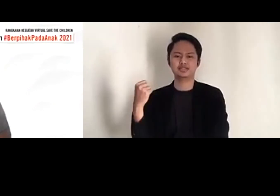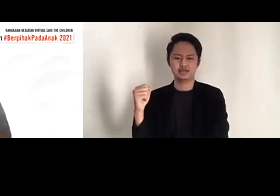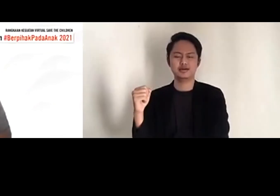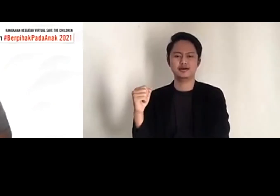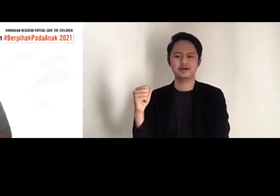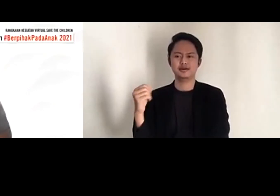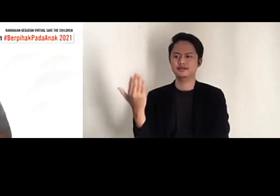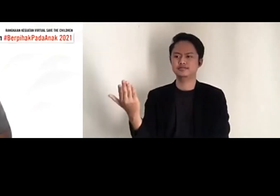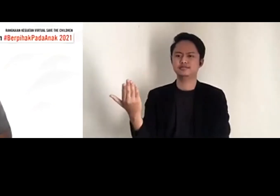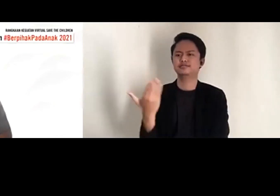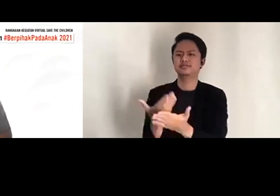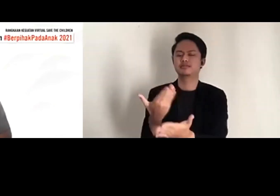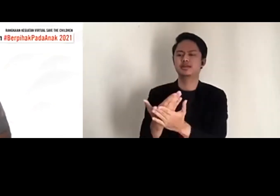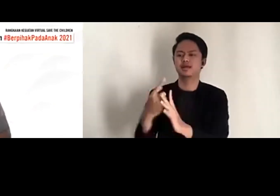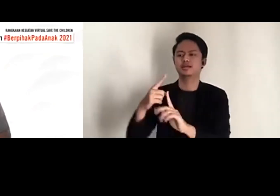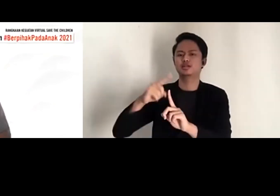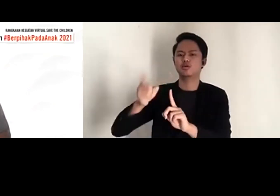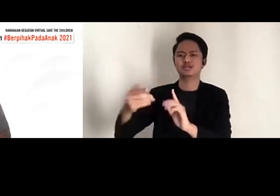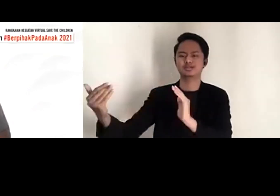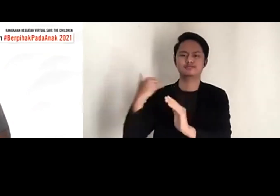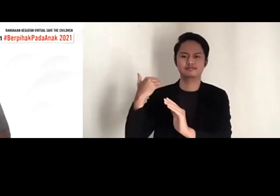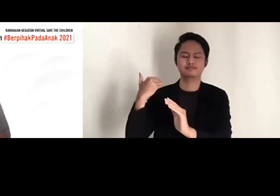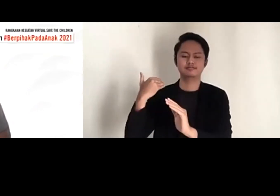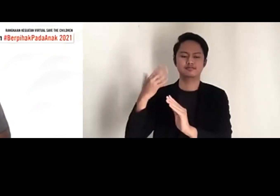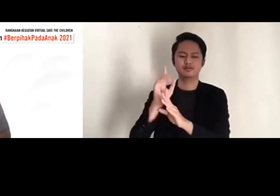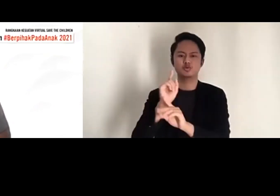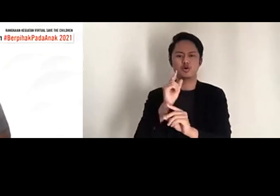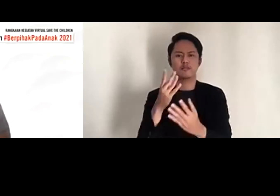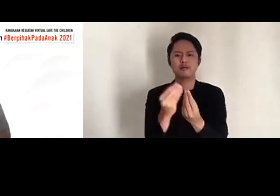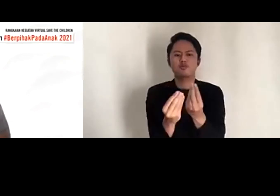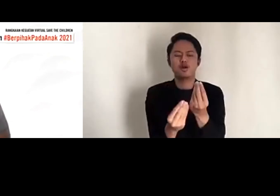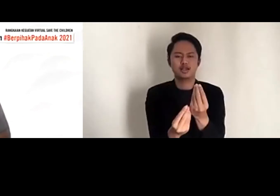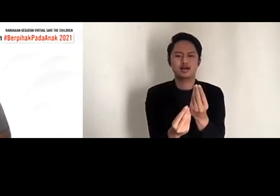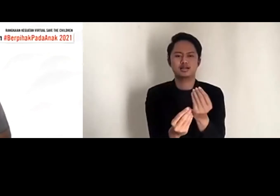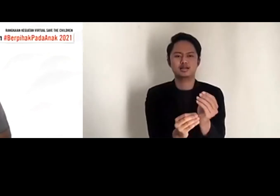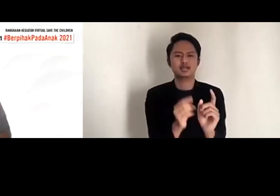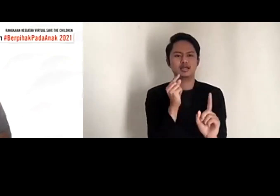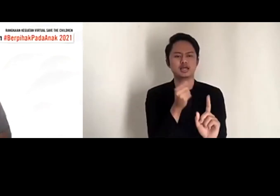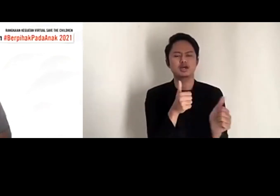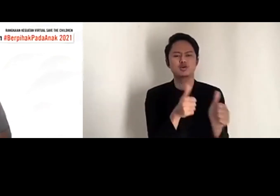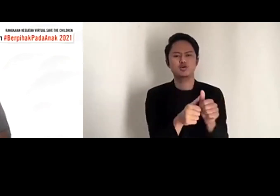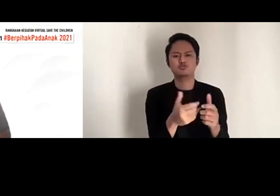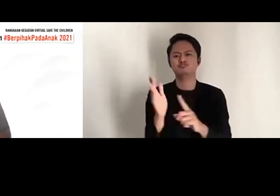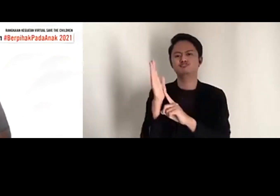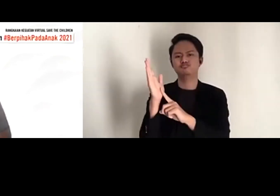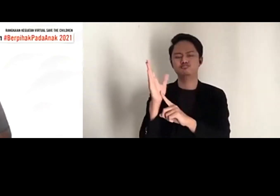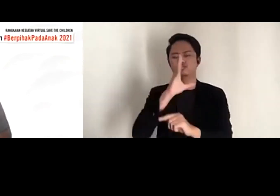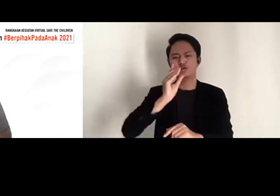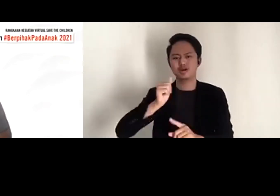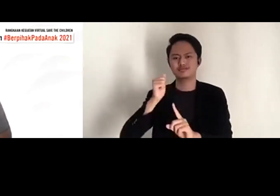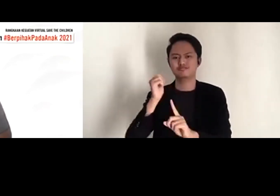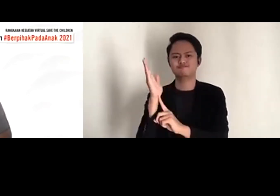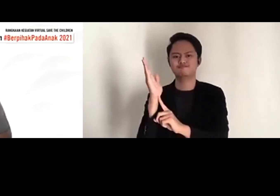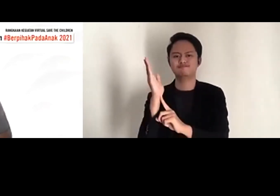beliau menugaskan kepada saya untuk mewakili beliau untuk mengikuti rapat webinar pada sore hari ini. Baik,